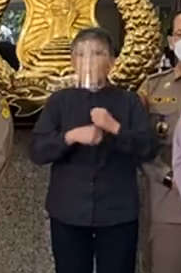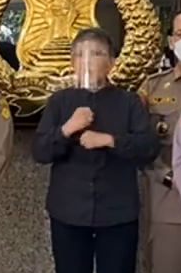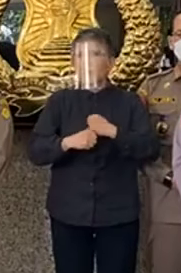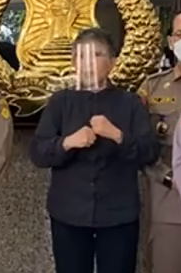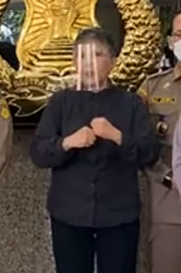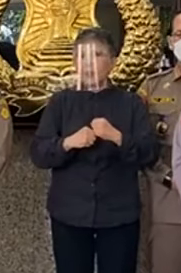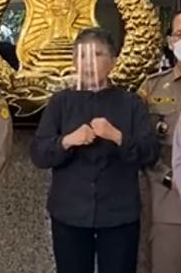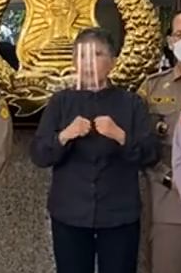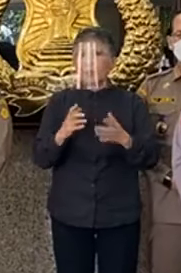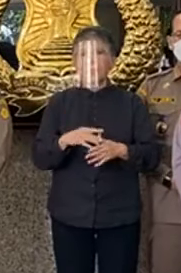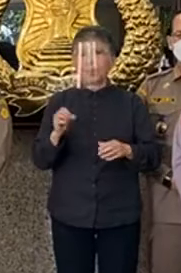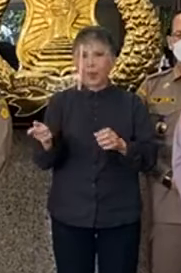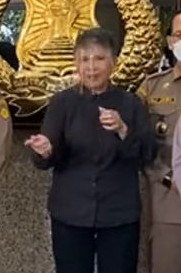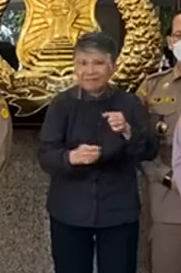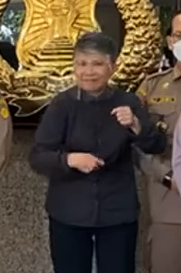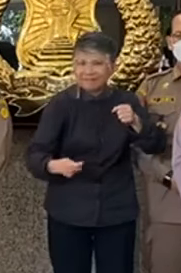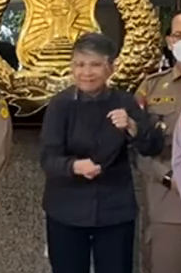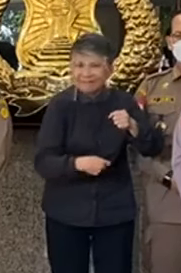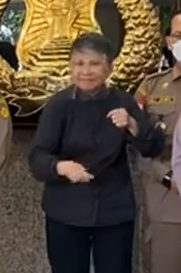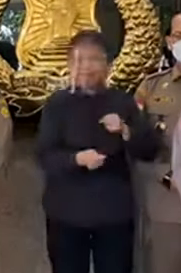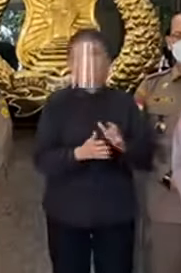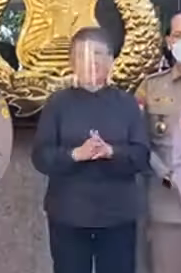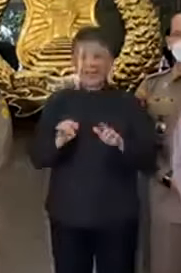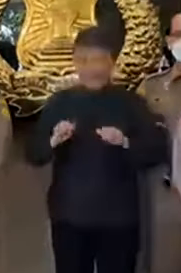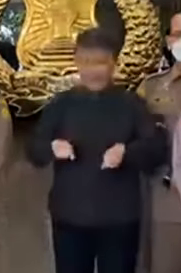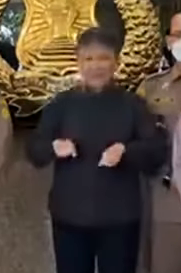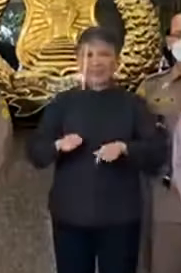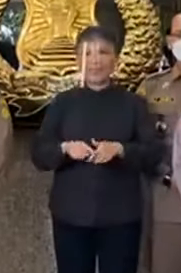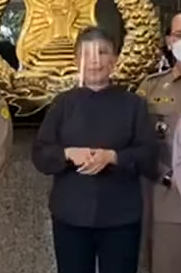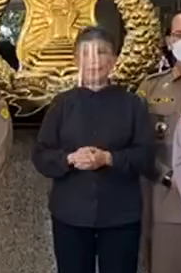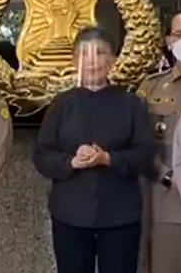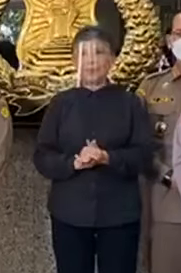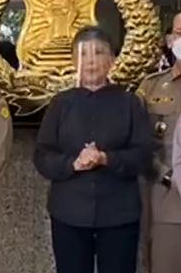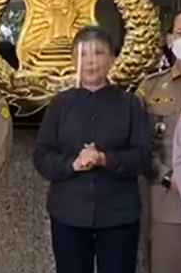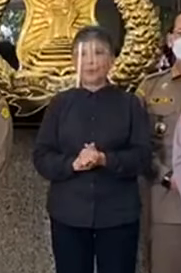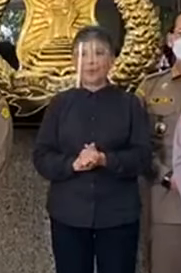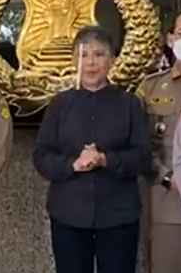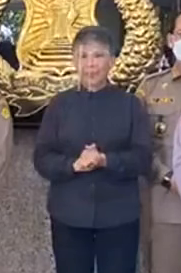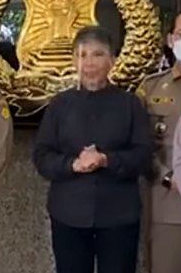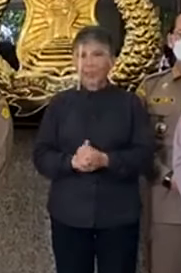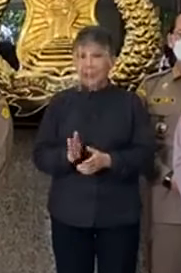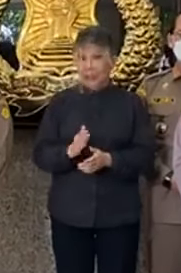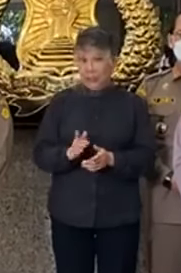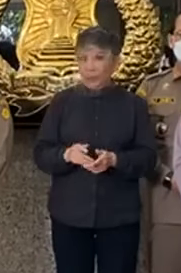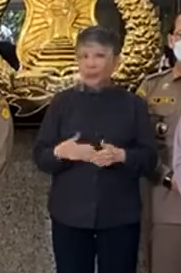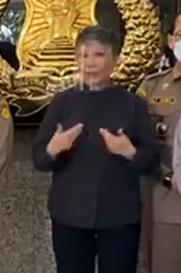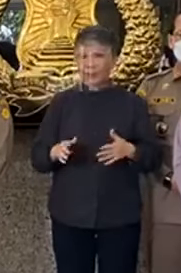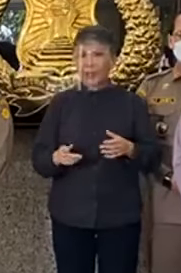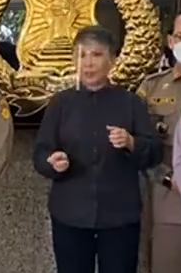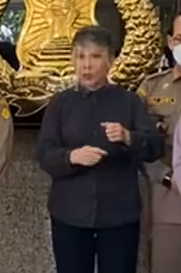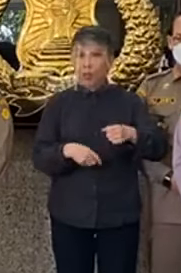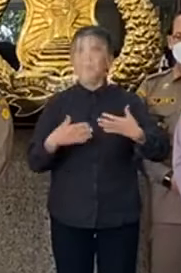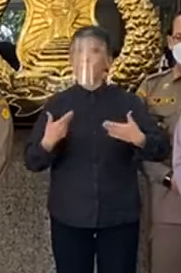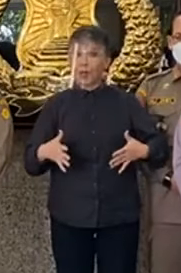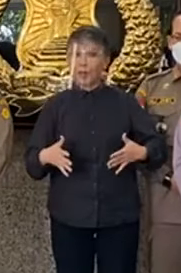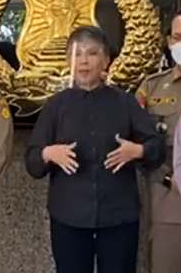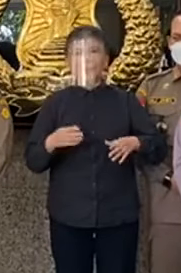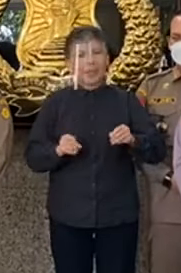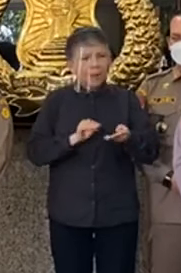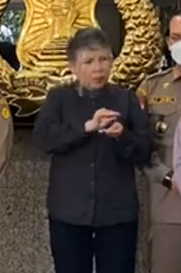proses-proses pasca panen dan pengamanan panen yang ada. Nah, tentu pasca panen itu sesudah kita panen,